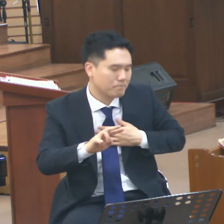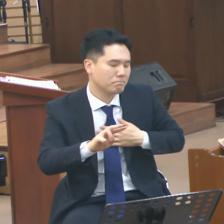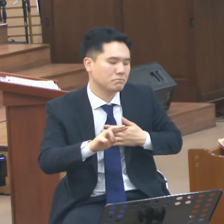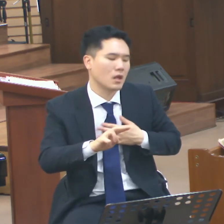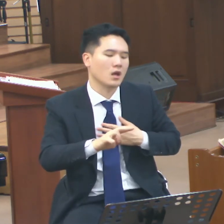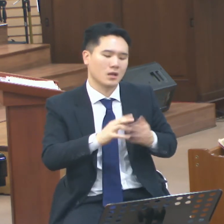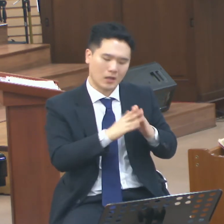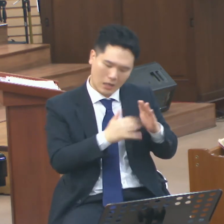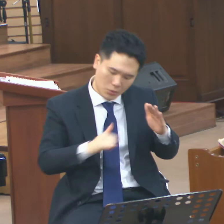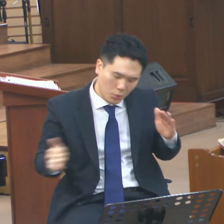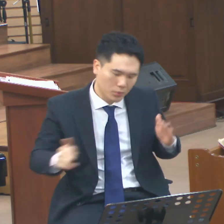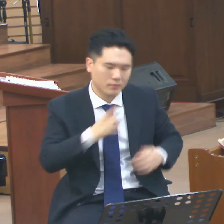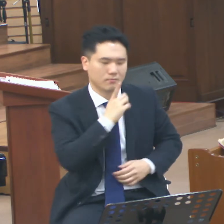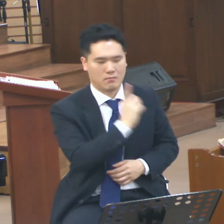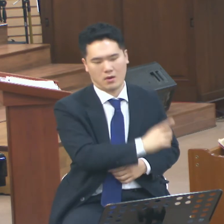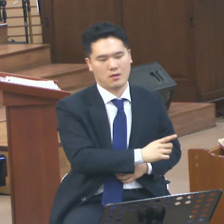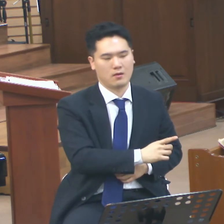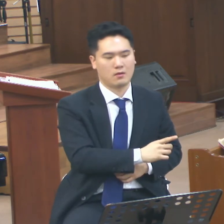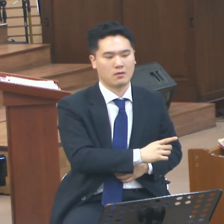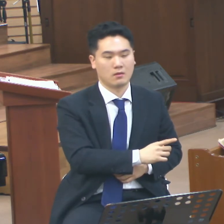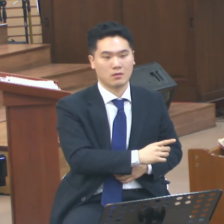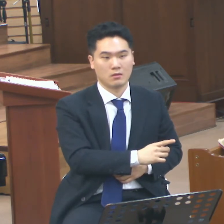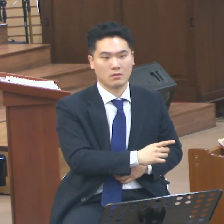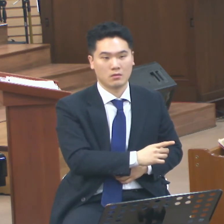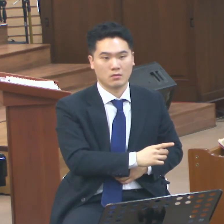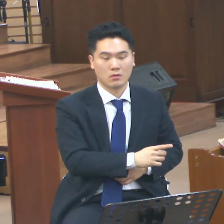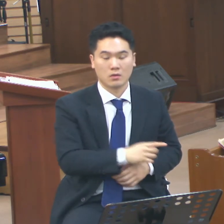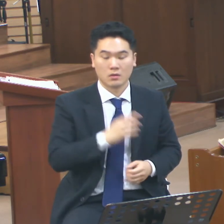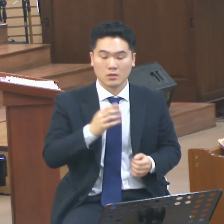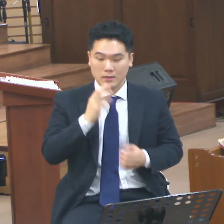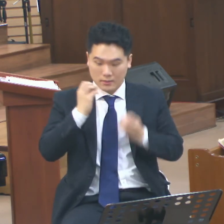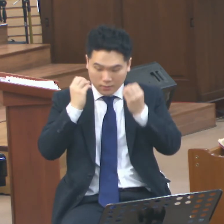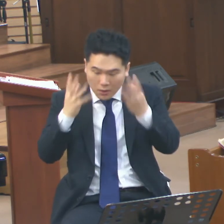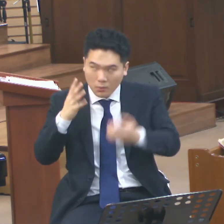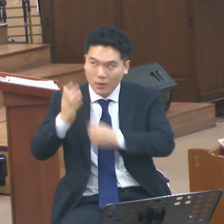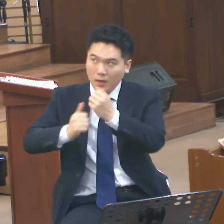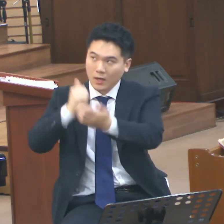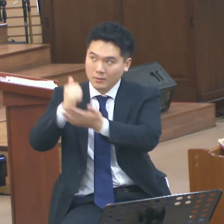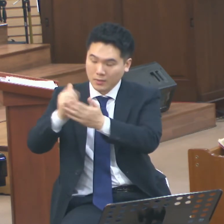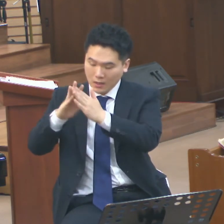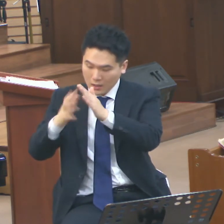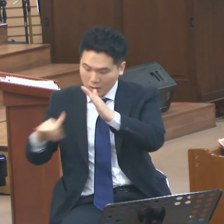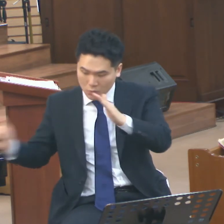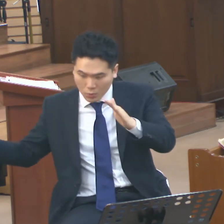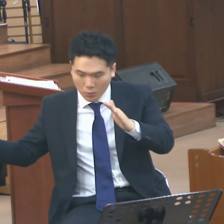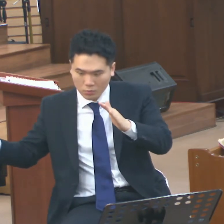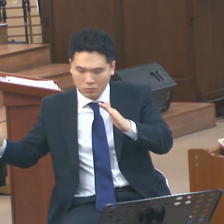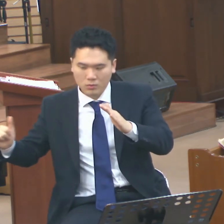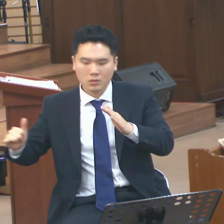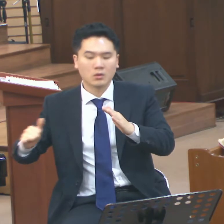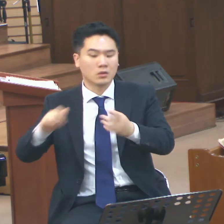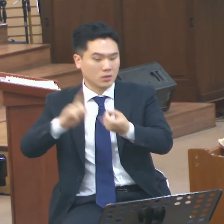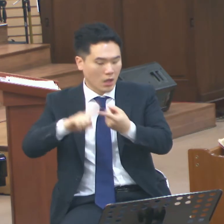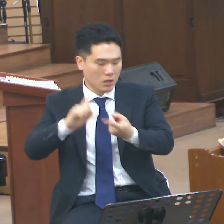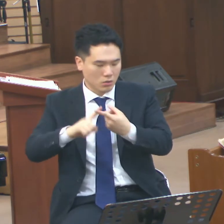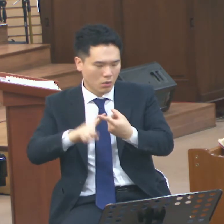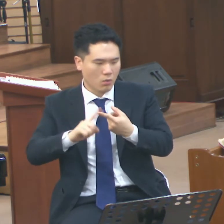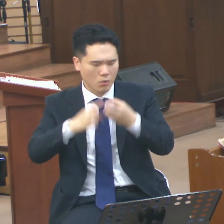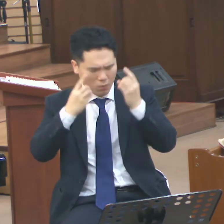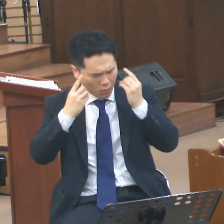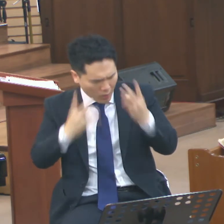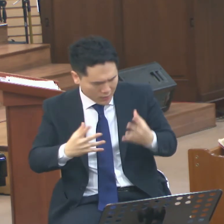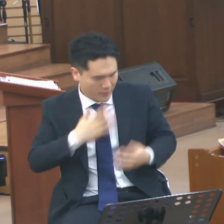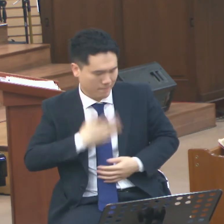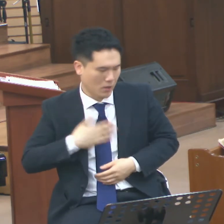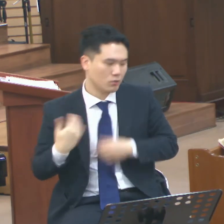할 필요 없이 새로운 하나님의 가족에 대한 정리를 해주실 기회로 삼으시면서 상대방을 면박을